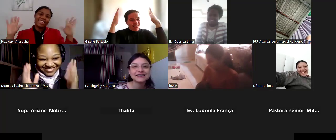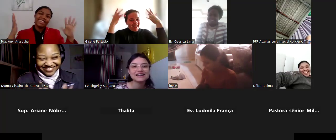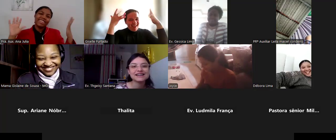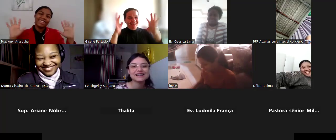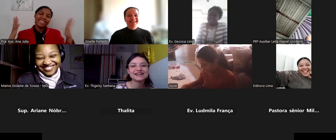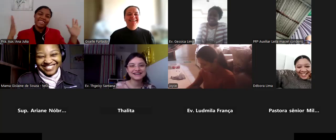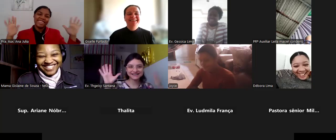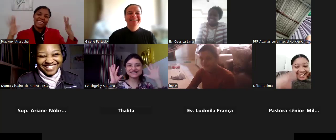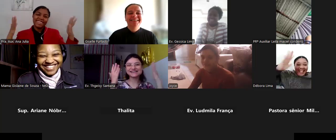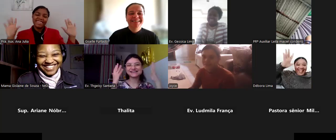É.